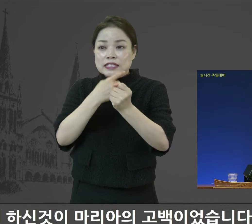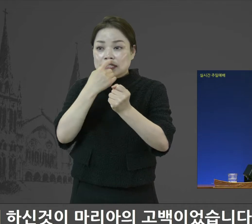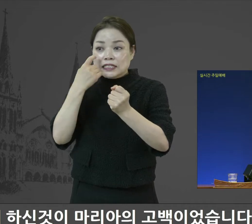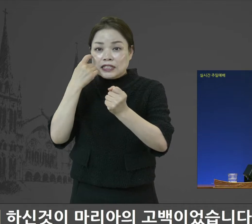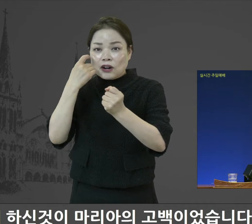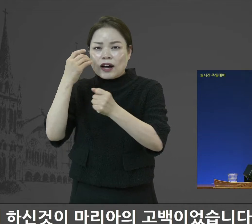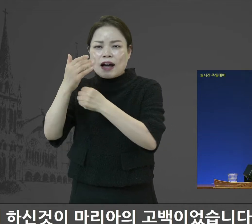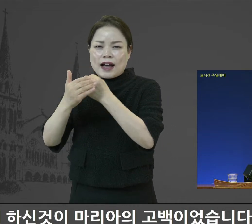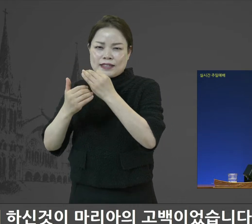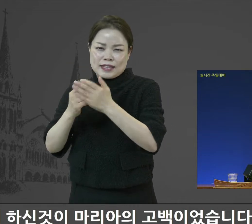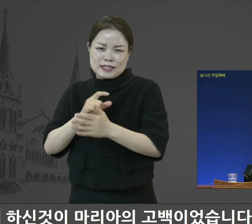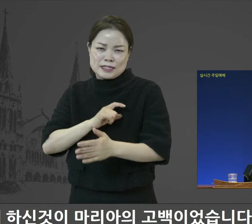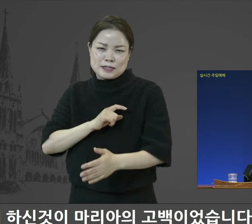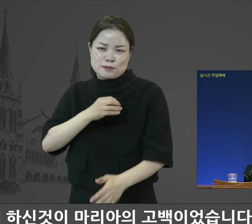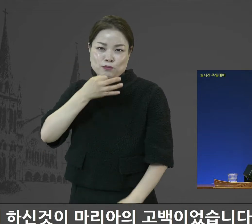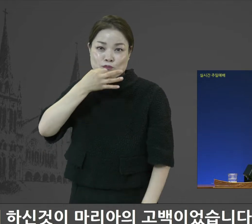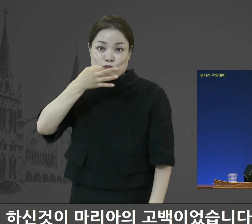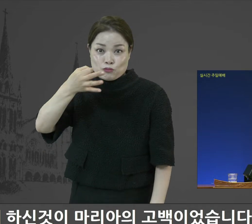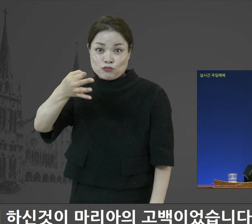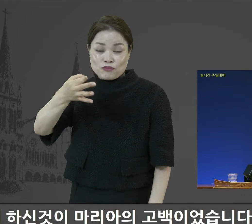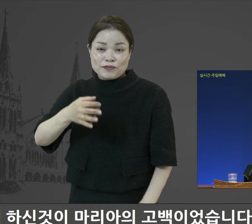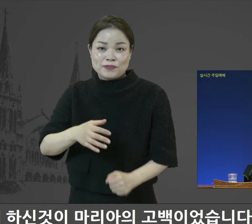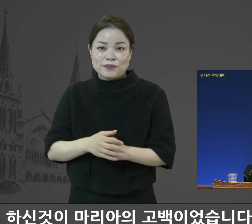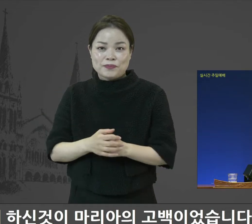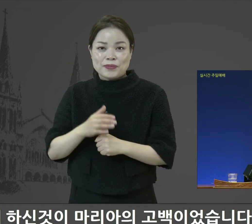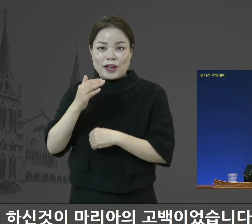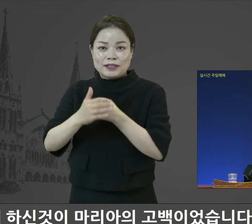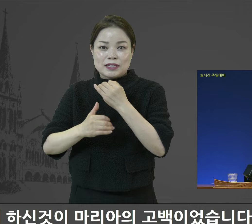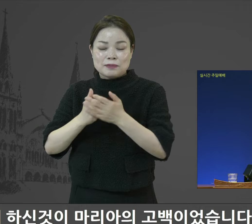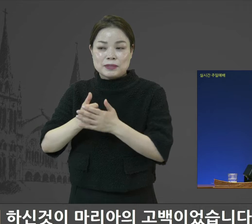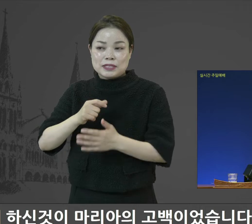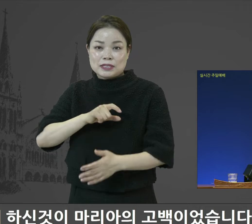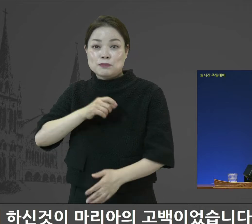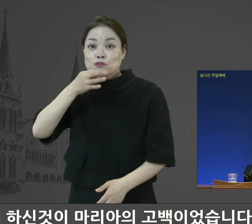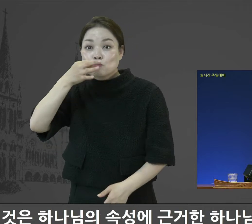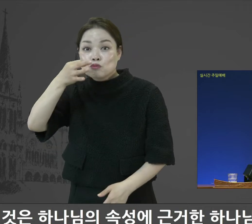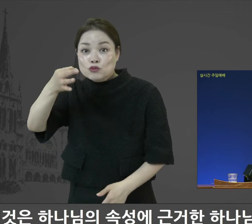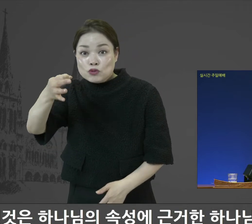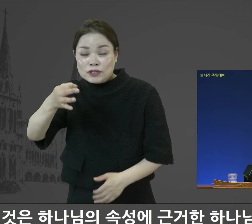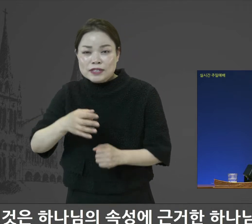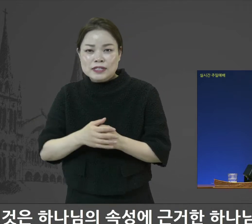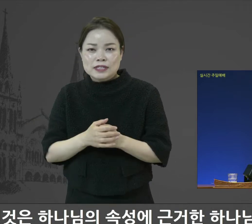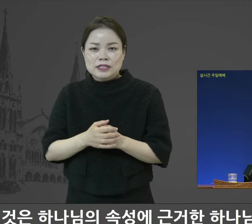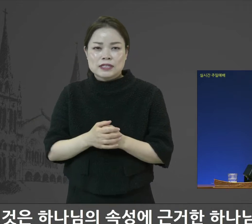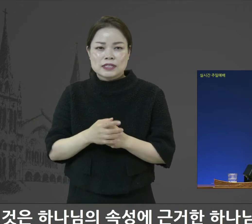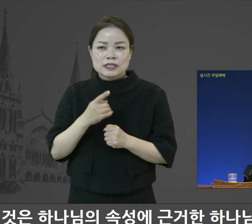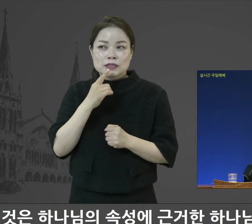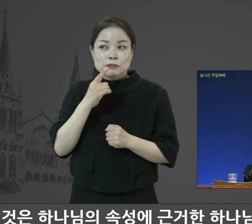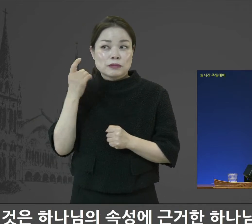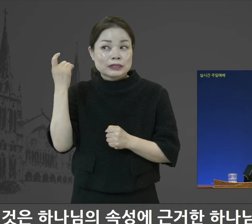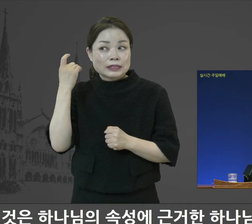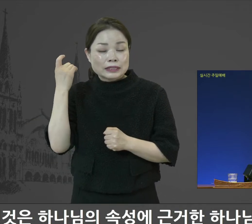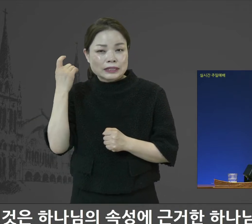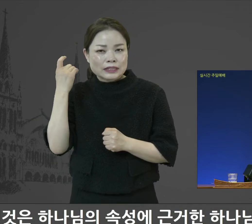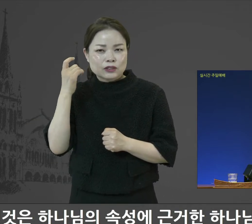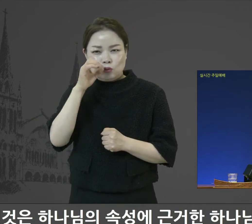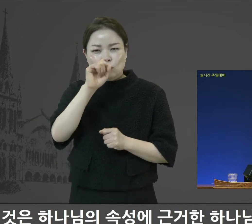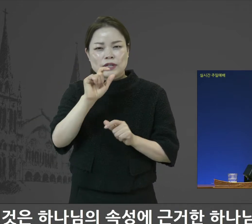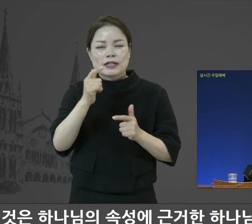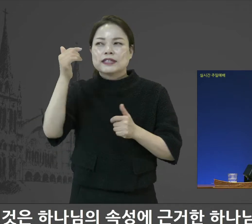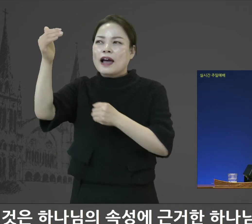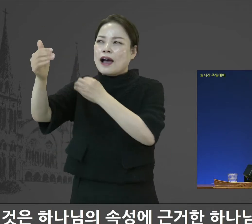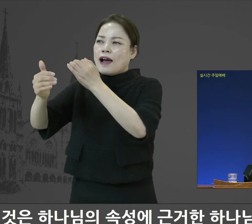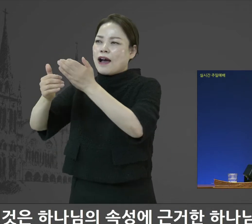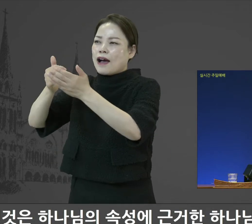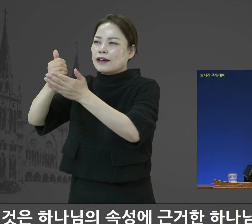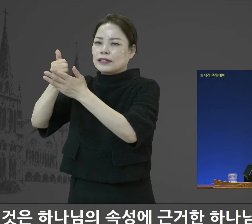하나님의 이름입니다. 하나님의 칭호라고 볼 수 있습니다. 하나님의 칭호는 그저 이게 발음상 듣기 좋은 이름이 아니라